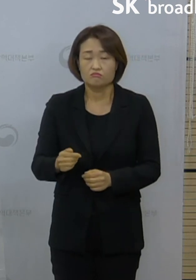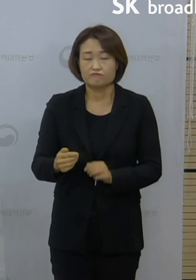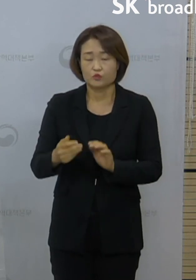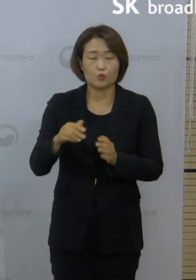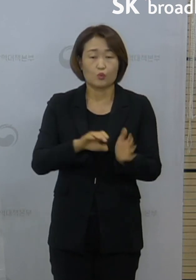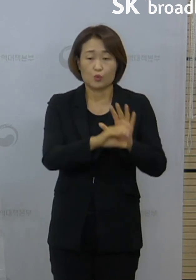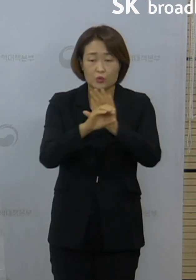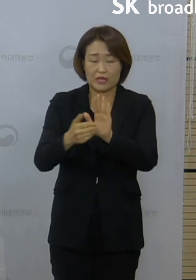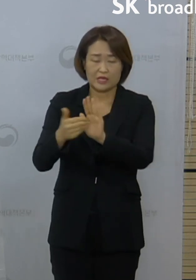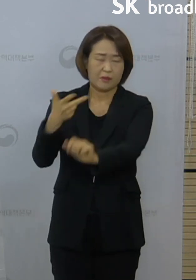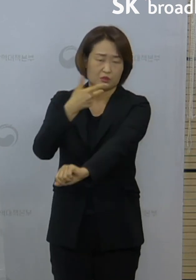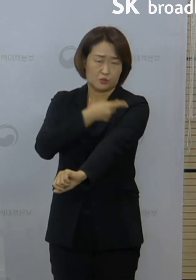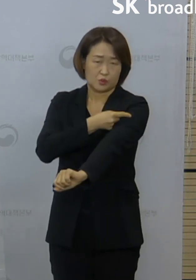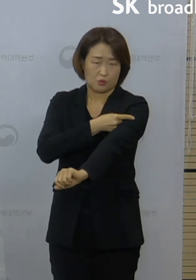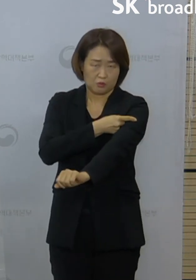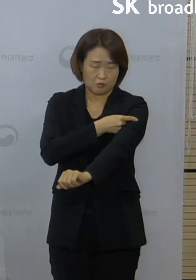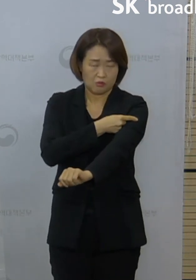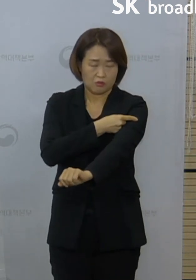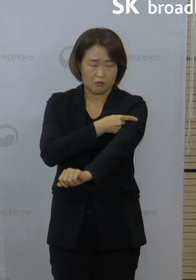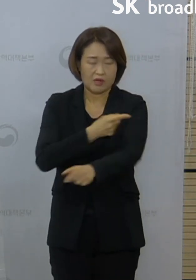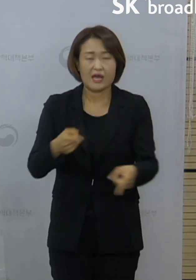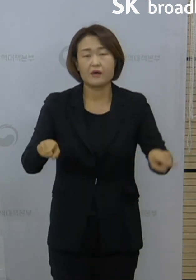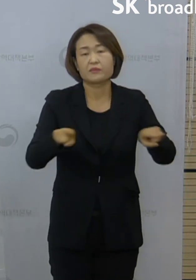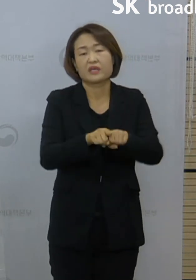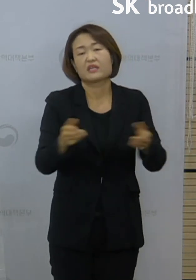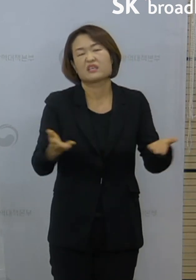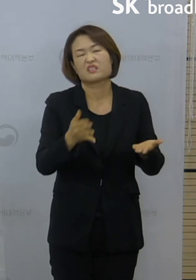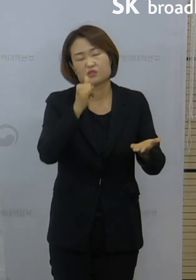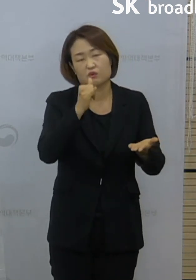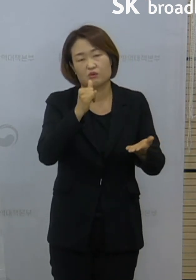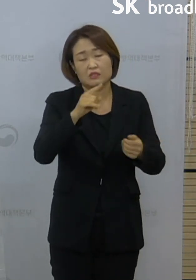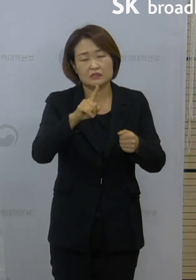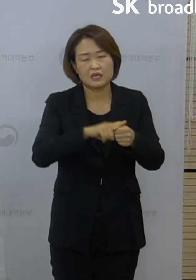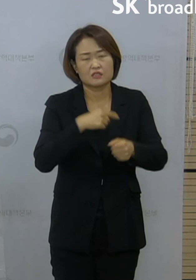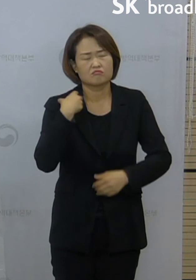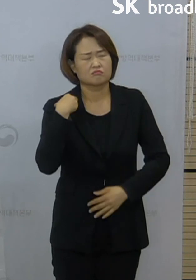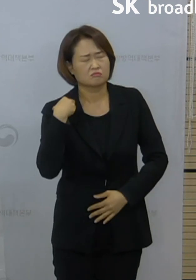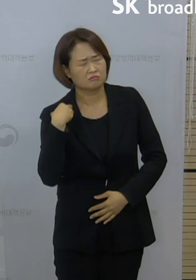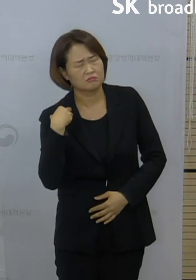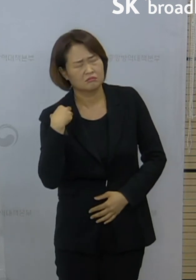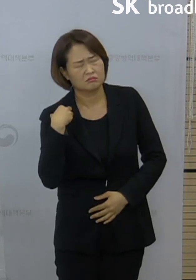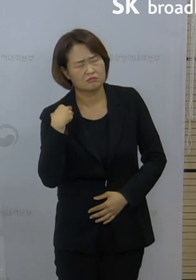진행해야 하기 때문에 어려움이 가중될 수 있습니다